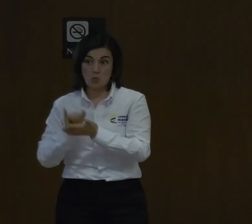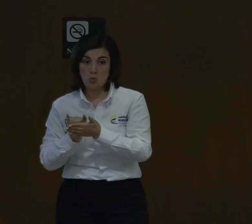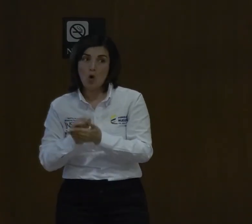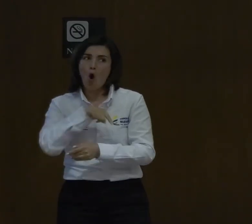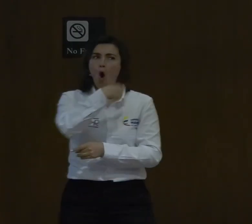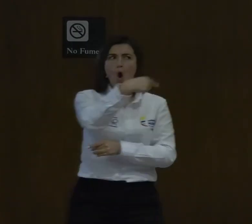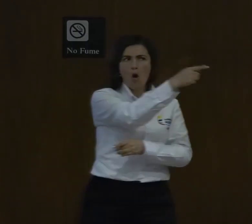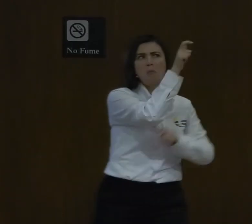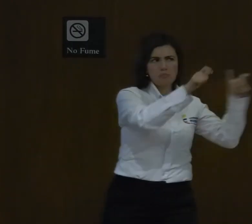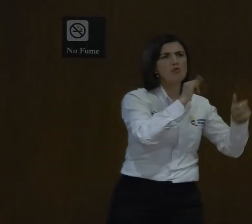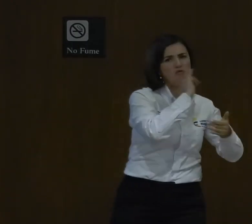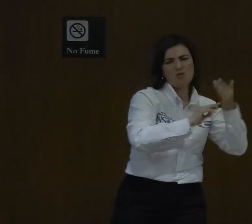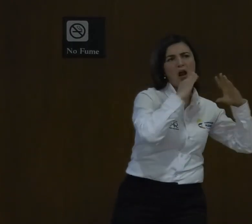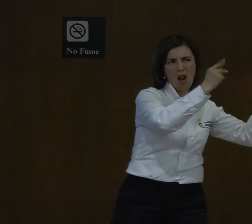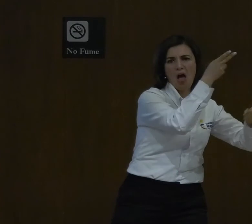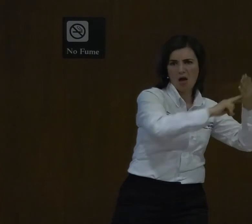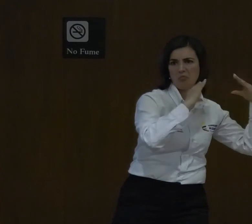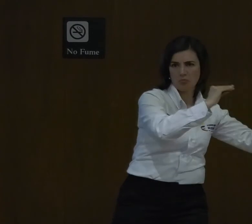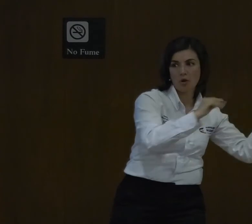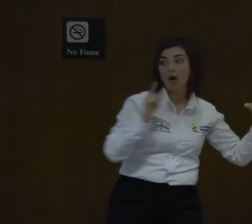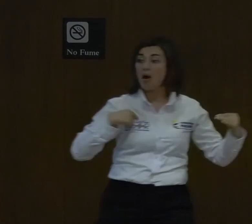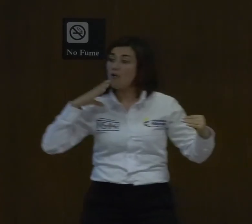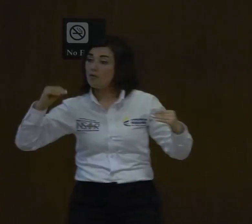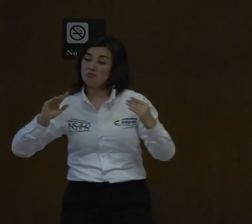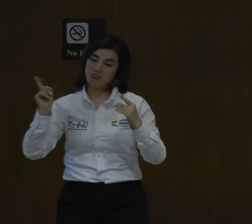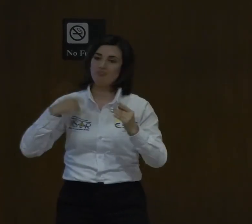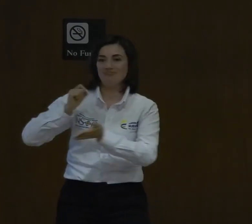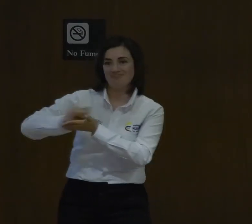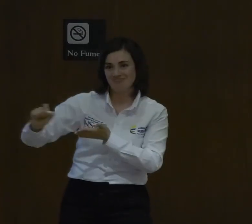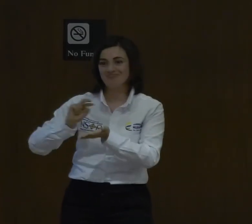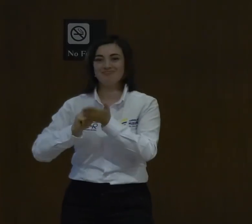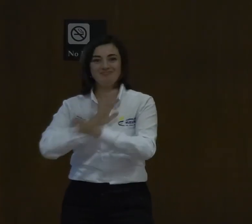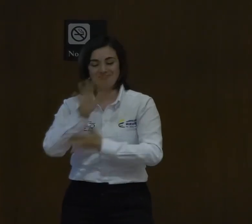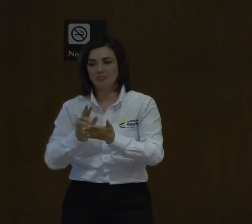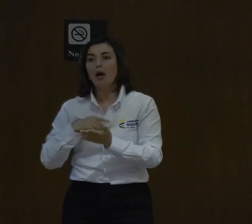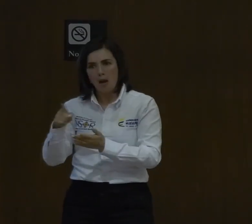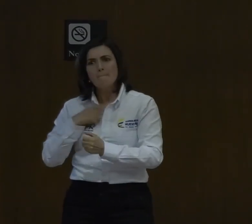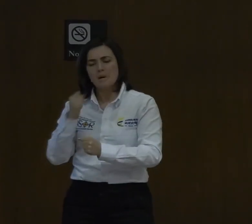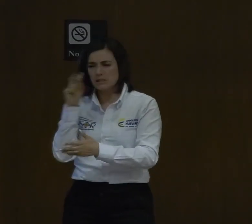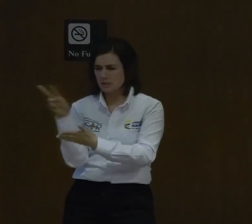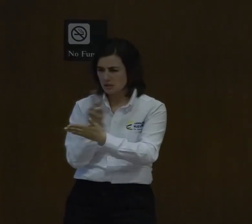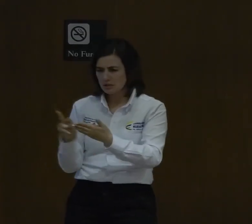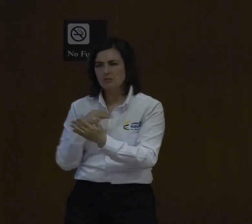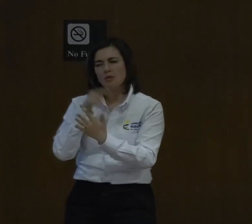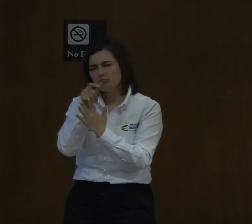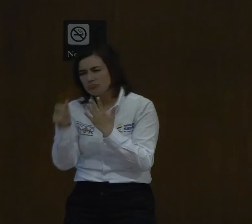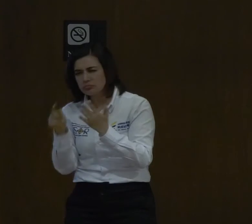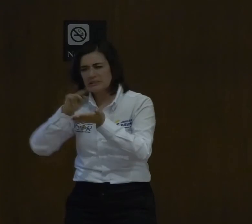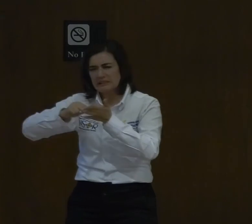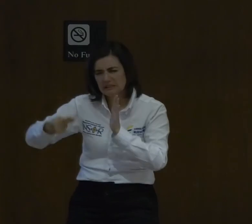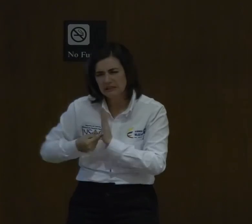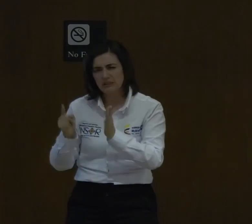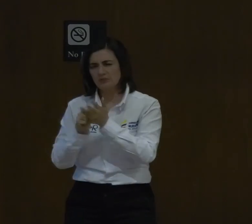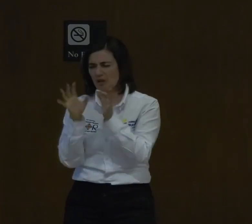que otros bilingües, parece que prestan más atención cuando leen al vocabulario, a la semántica, al